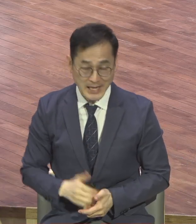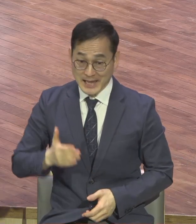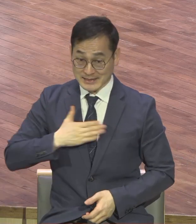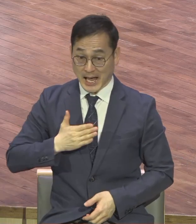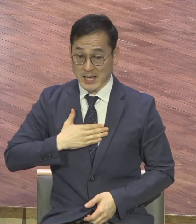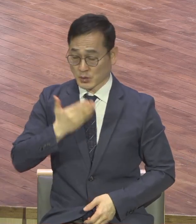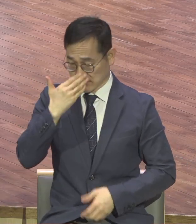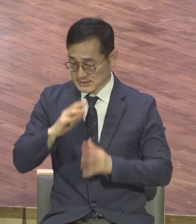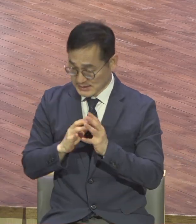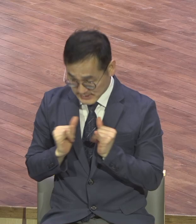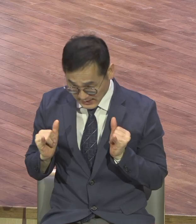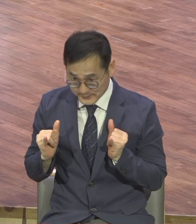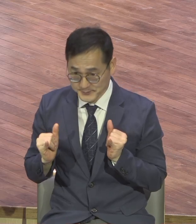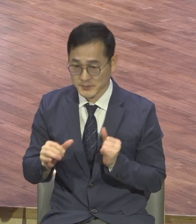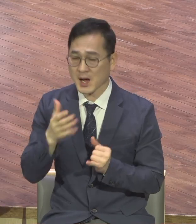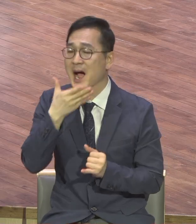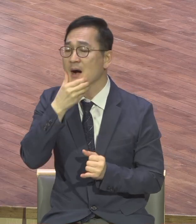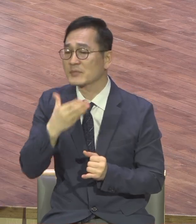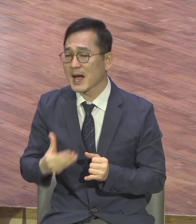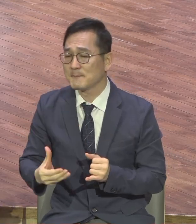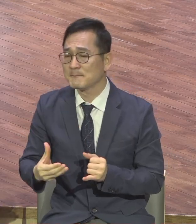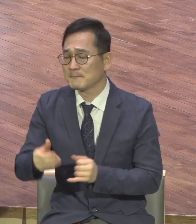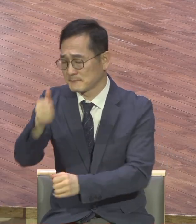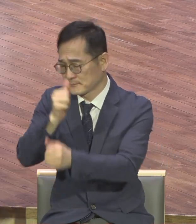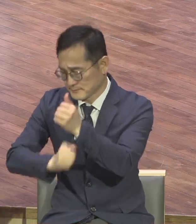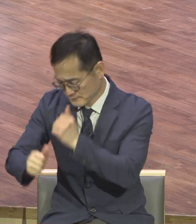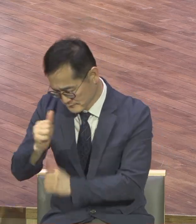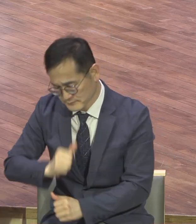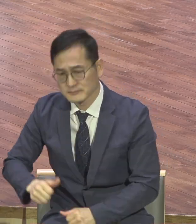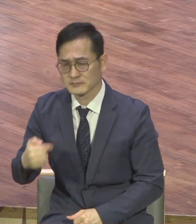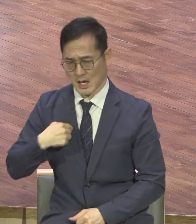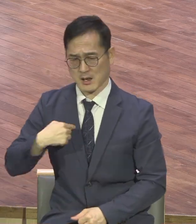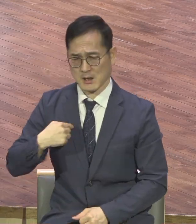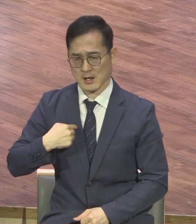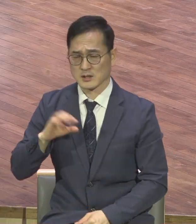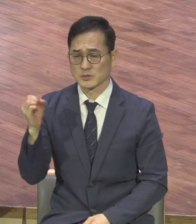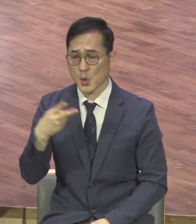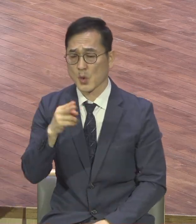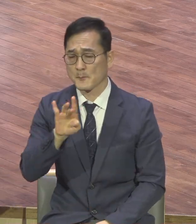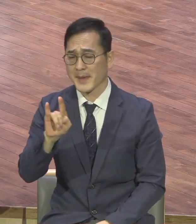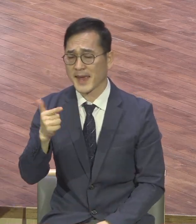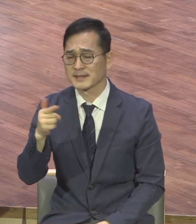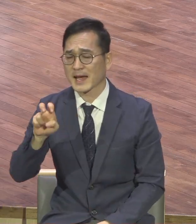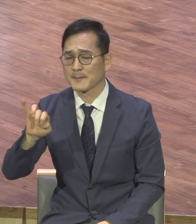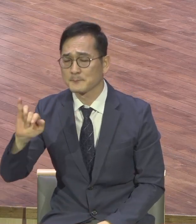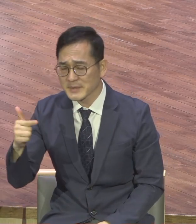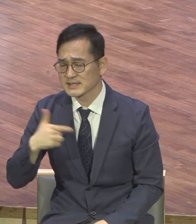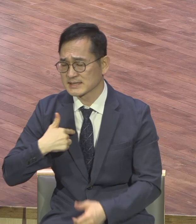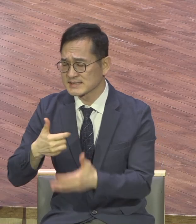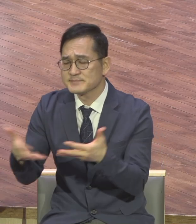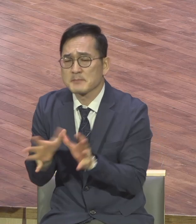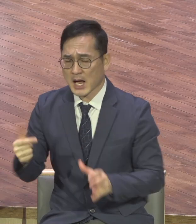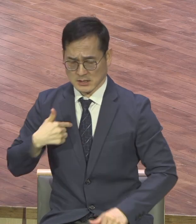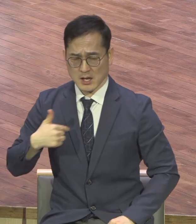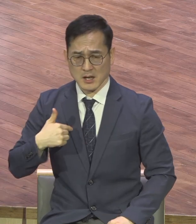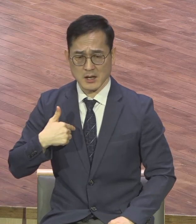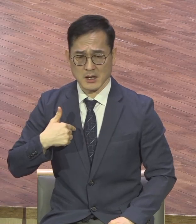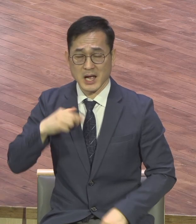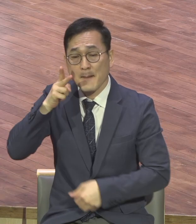나도 이스라엘이요 아브라함의 씨에서 난 자요 베냐민 지파라. 자 사도 바울은